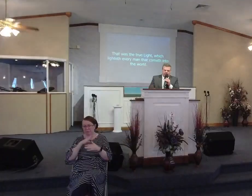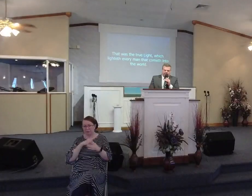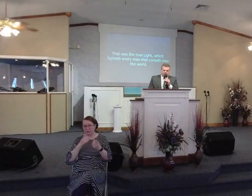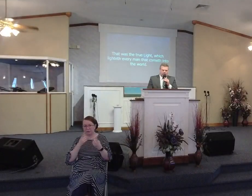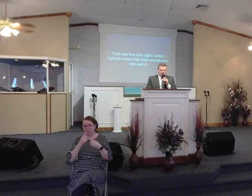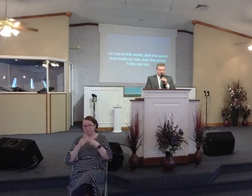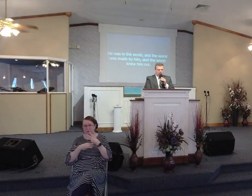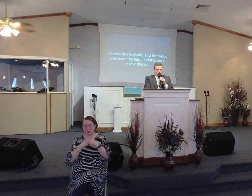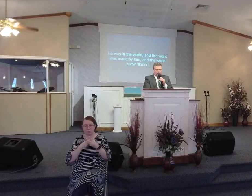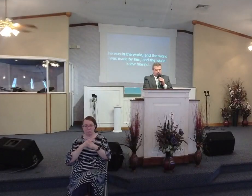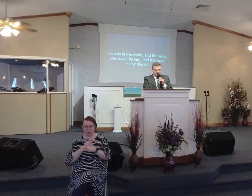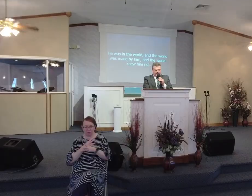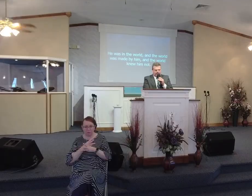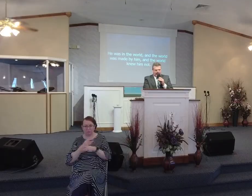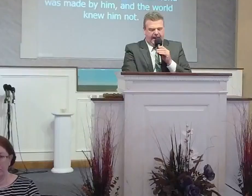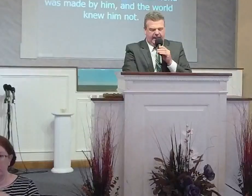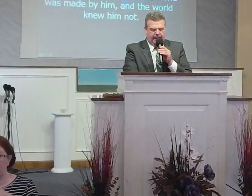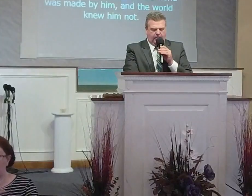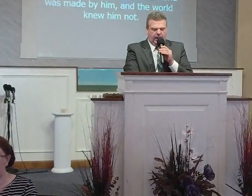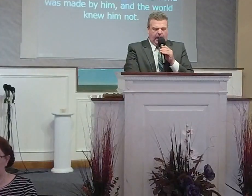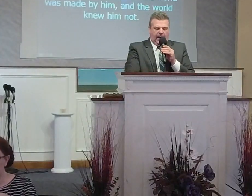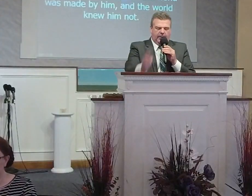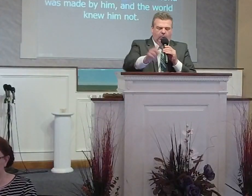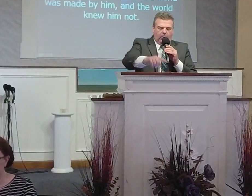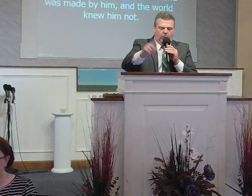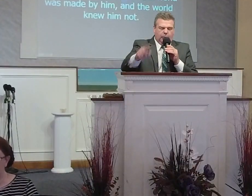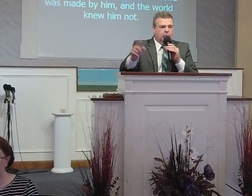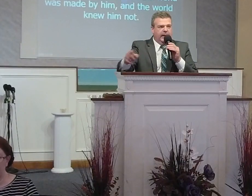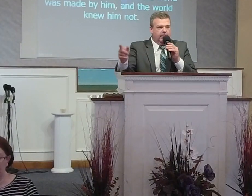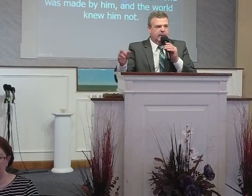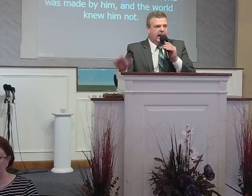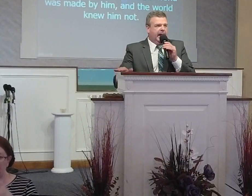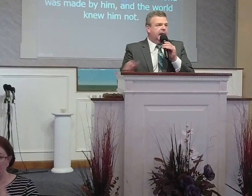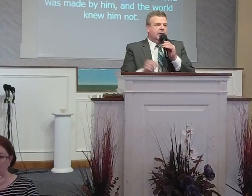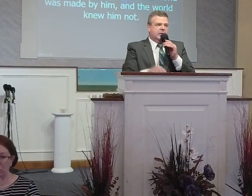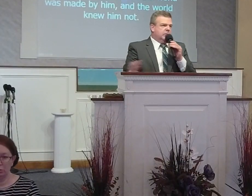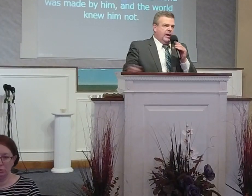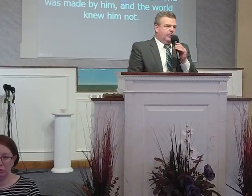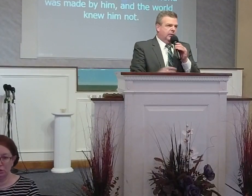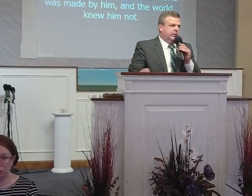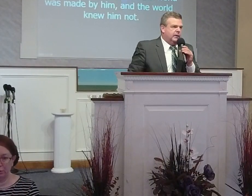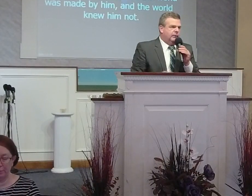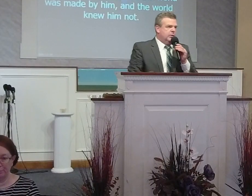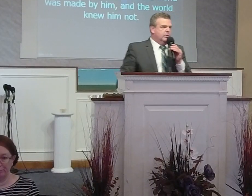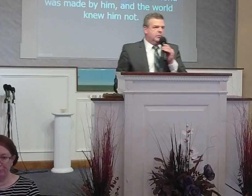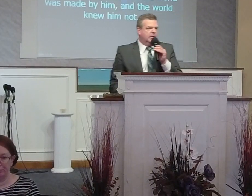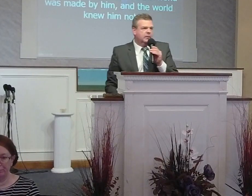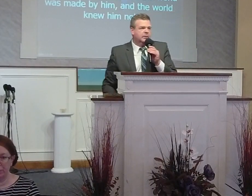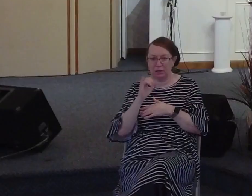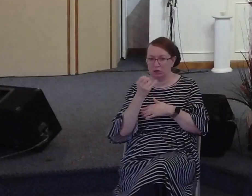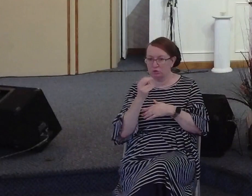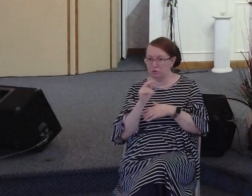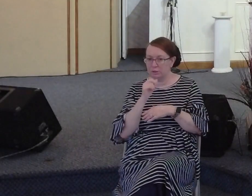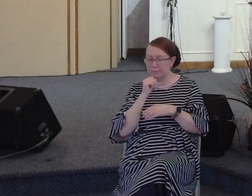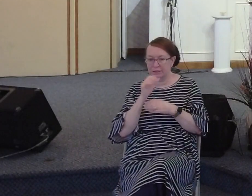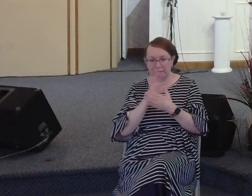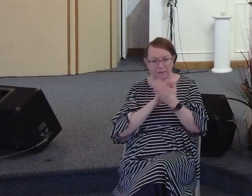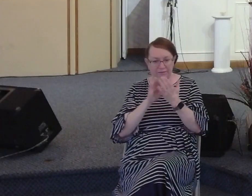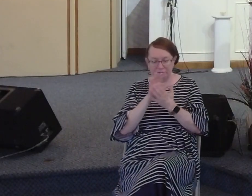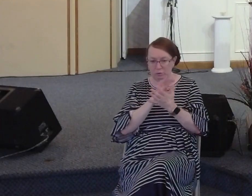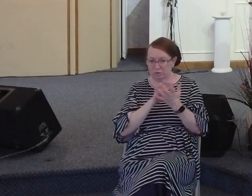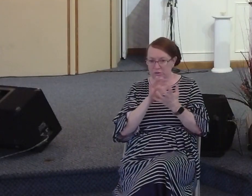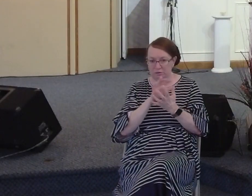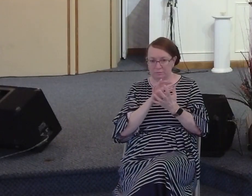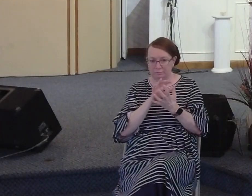Él no era esa luz, sino que fue enviado para dar testimonio de la luz. ¿Sabes qué? Juan no